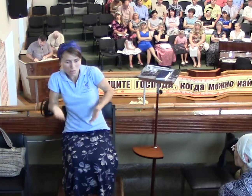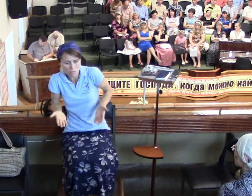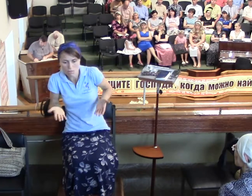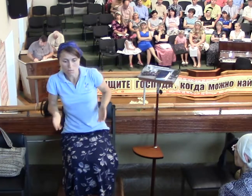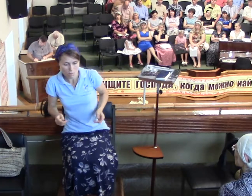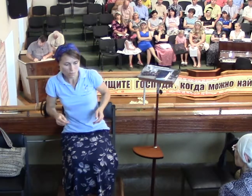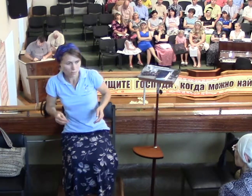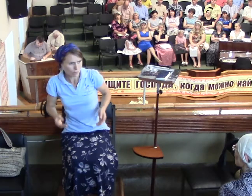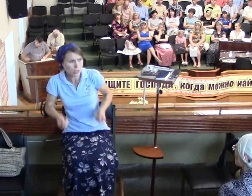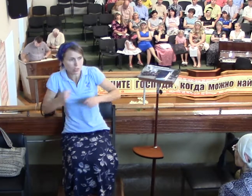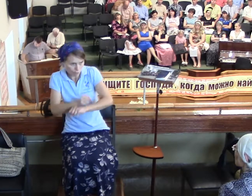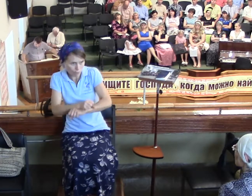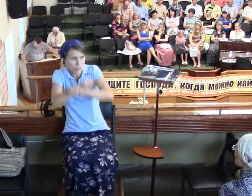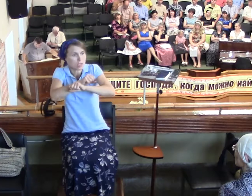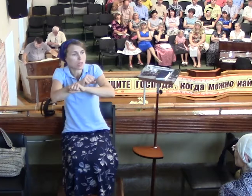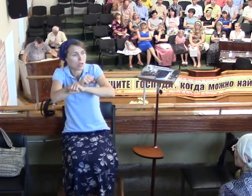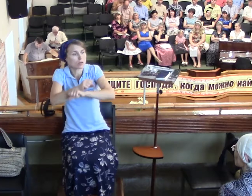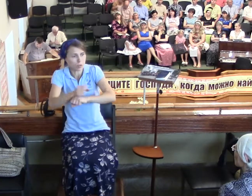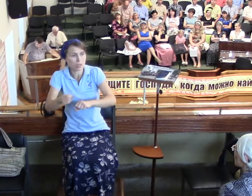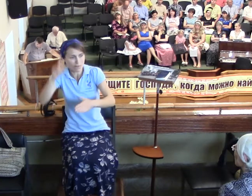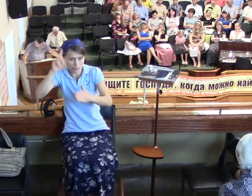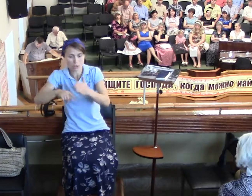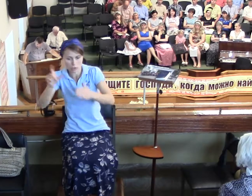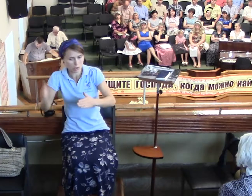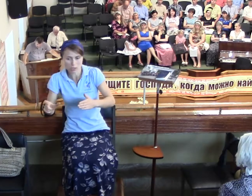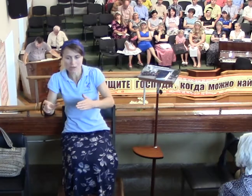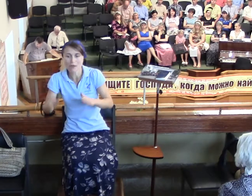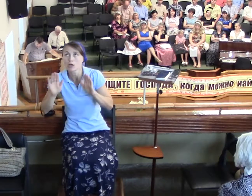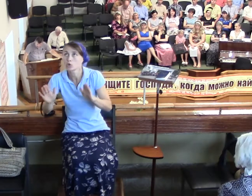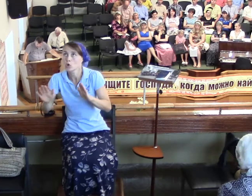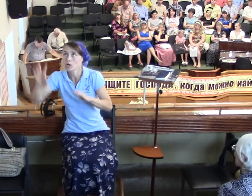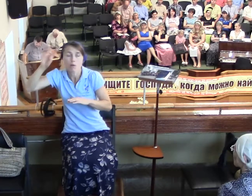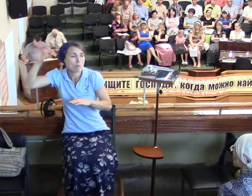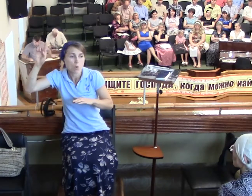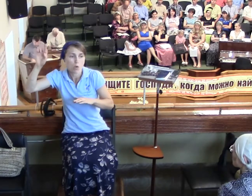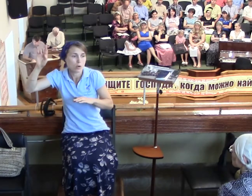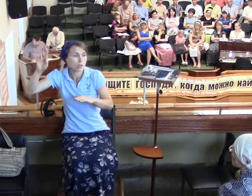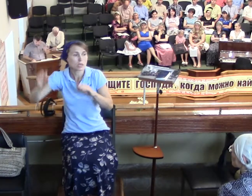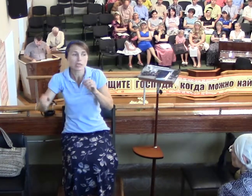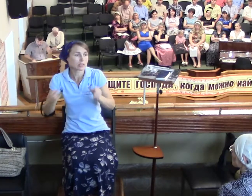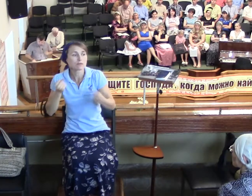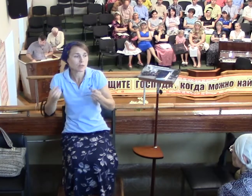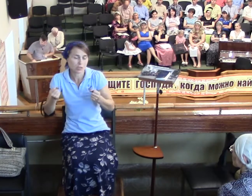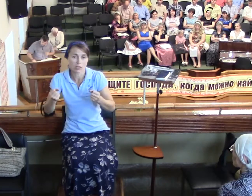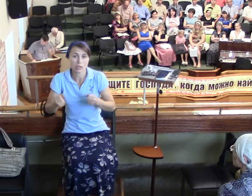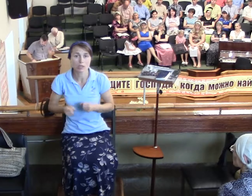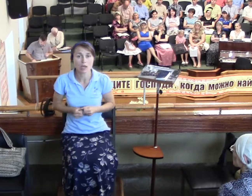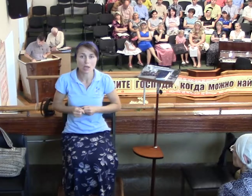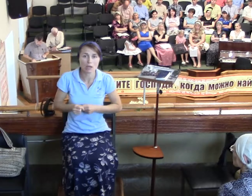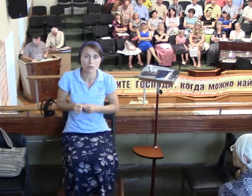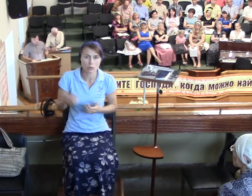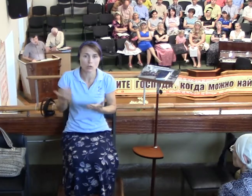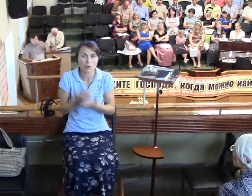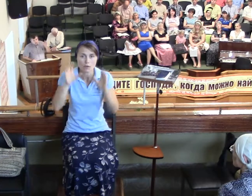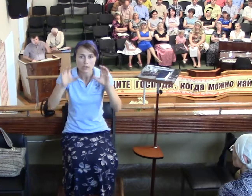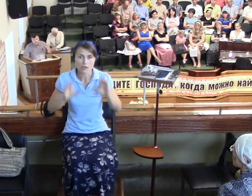непоколебимой крепостью. И Деяния 4 главе в 11 и 12 стихе, когда Петр проповедовал в